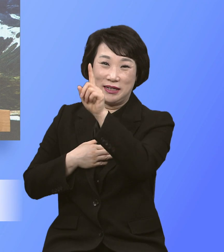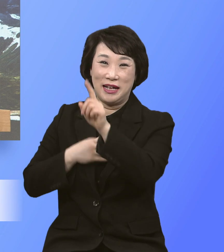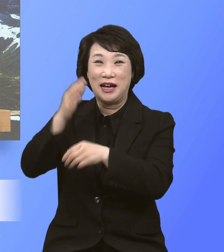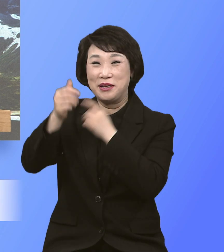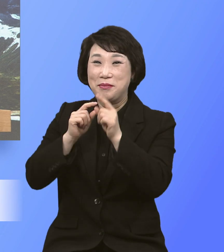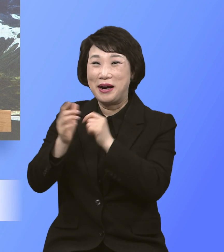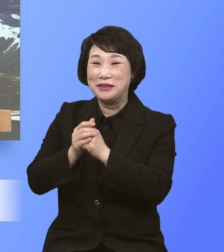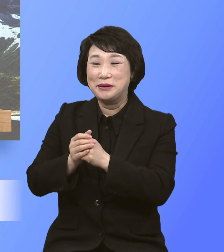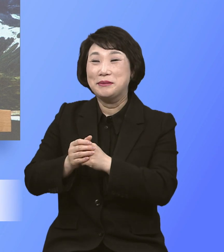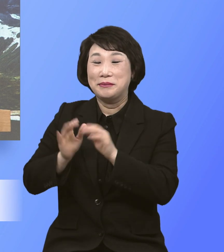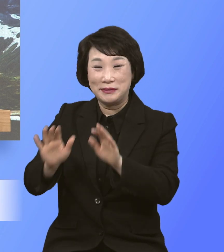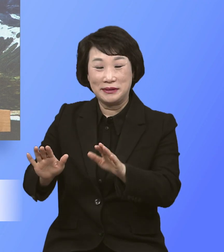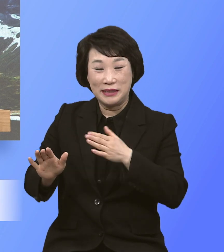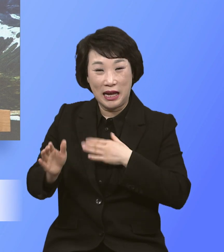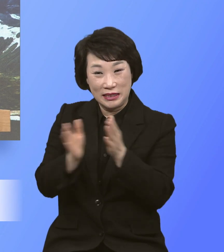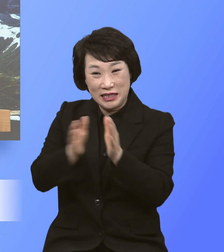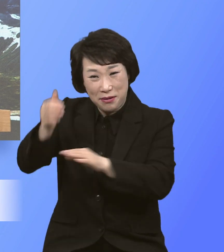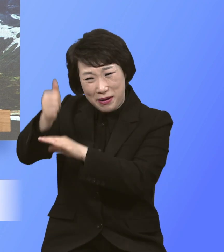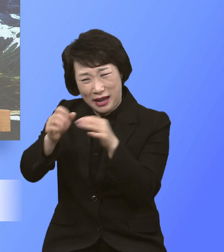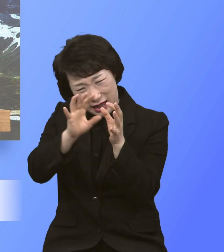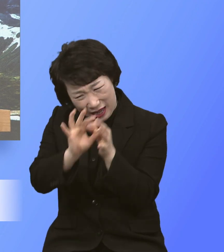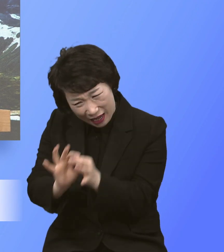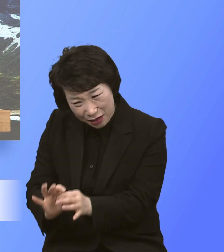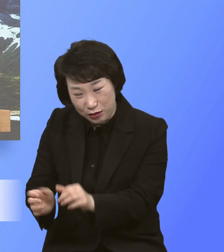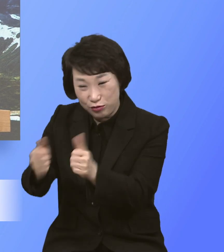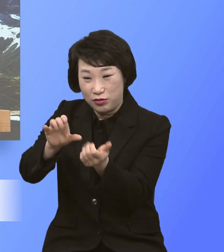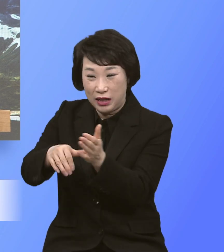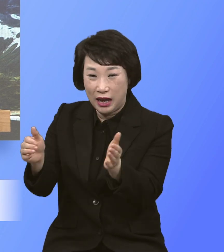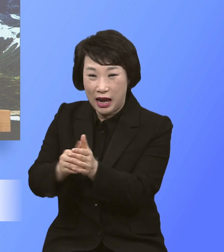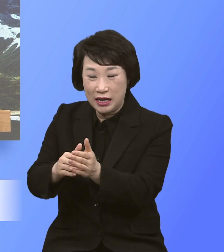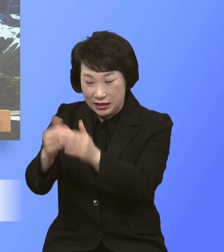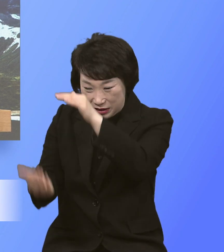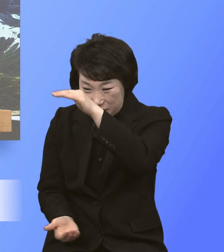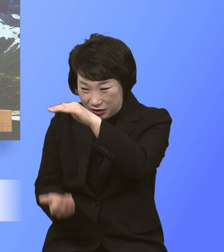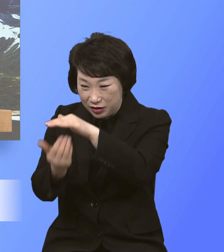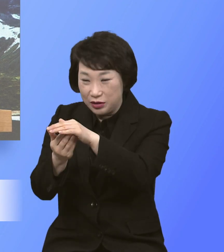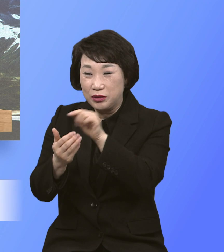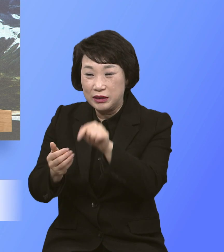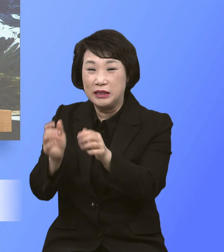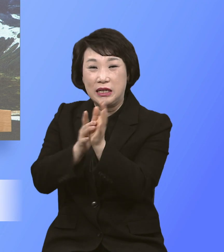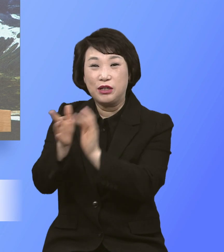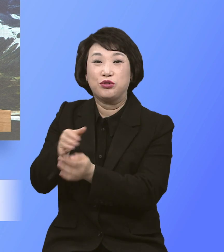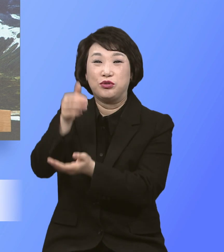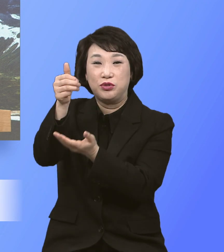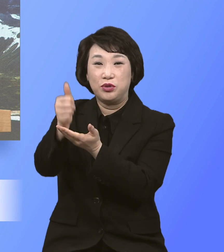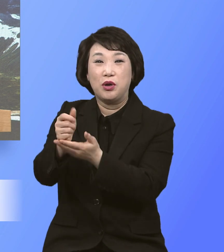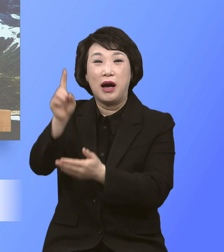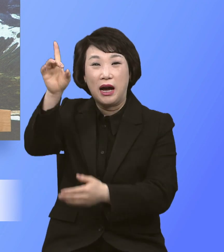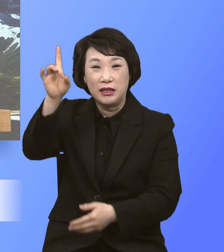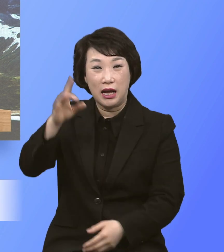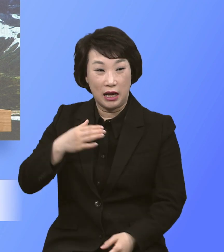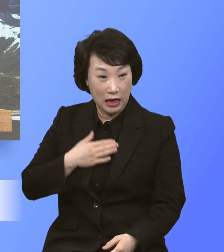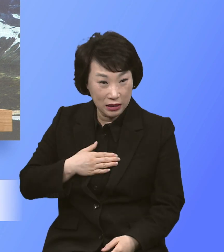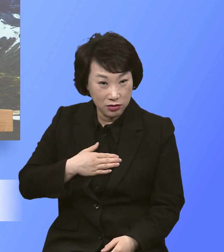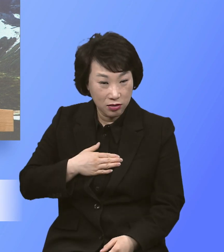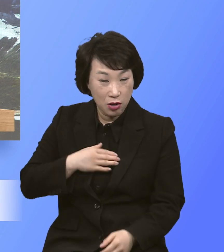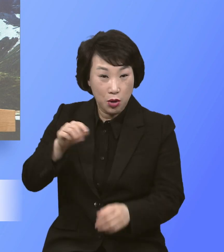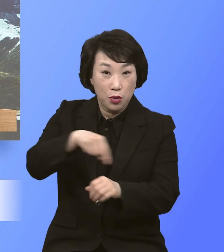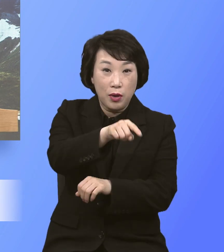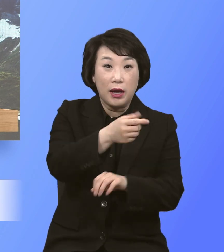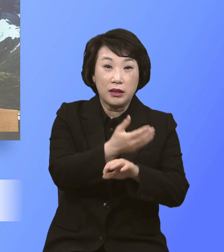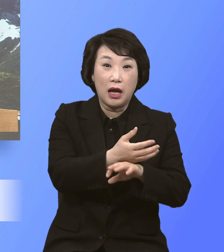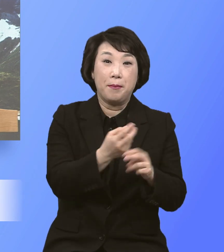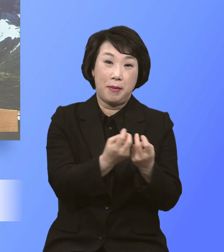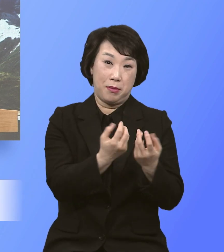하나님 말씀을 시종일관 죽기까지 이루신 예수 그리스도 외에 다른